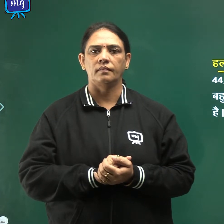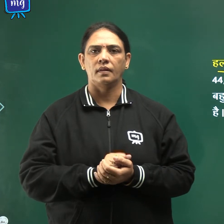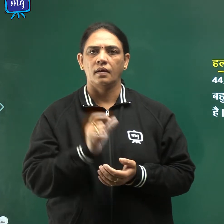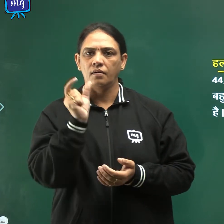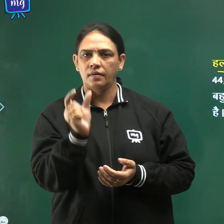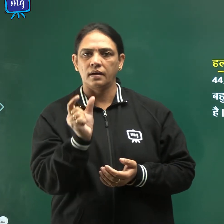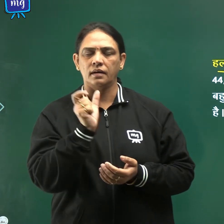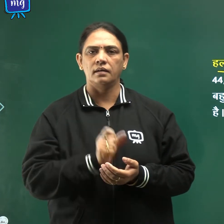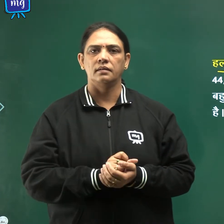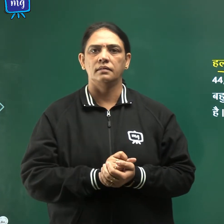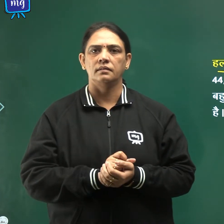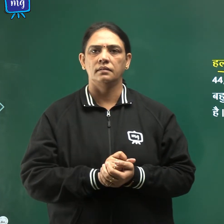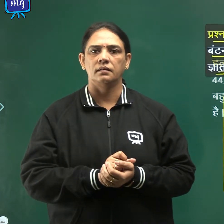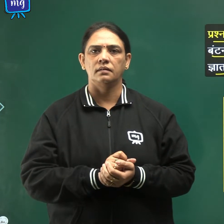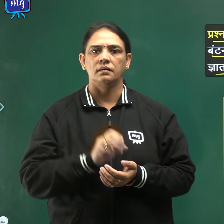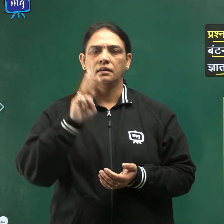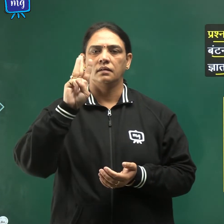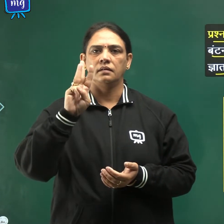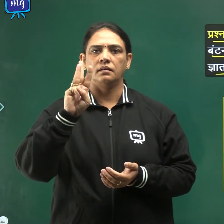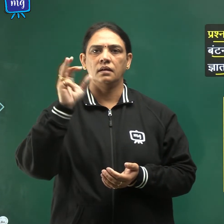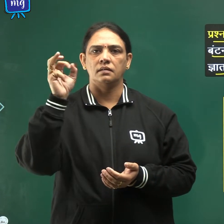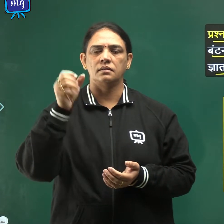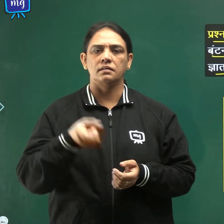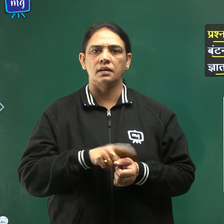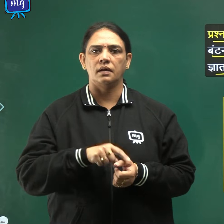वर्ग 30 से 40 की है,